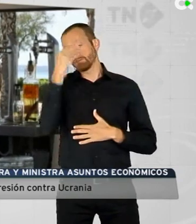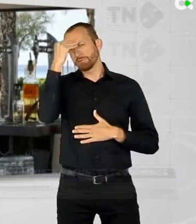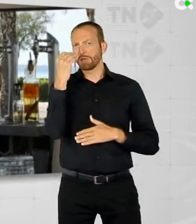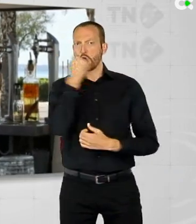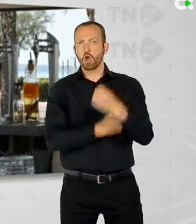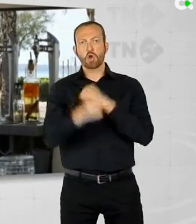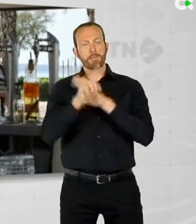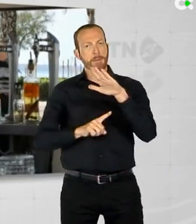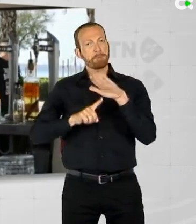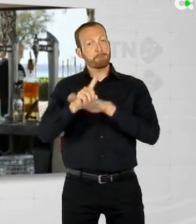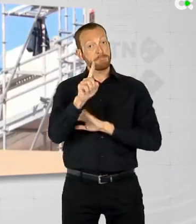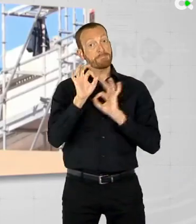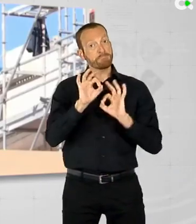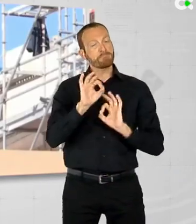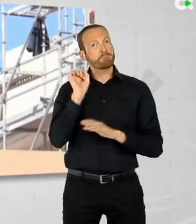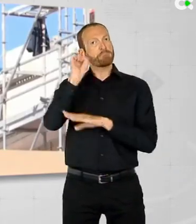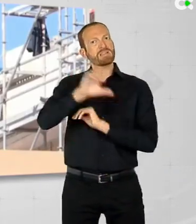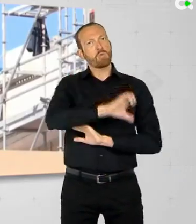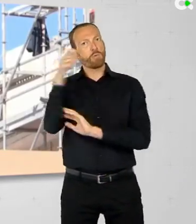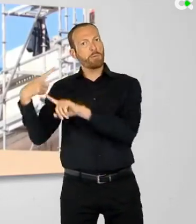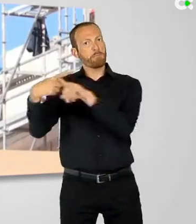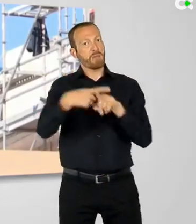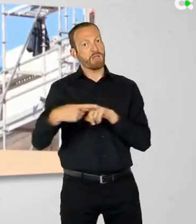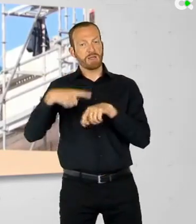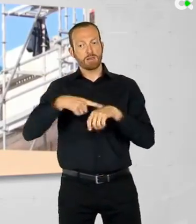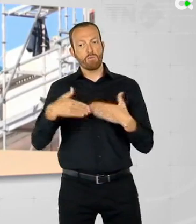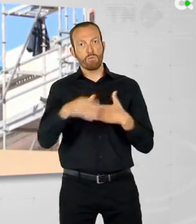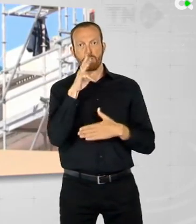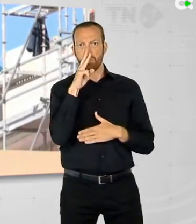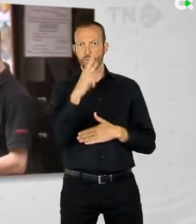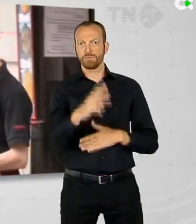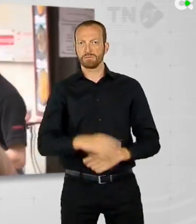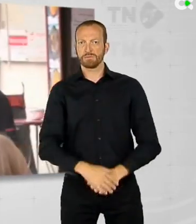recuperación por encima de la media europea en los próximos 3 años.